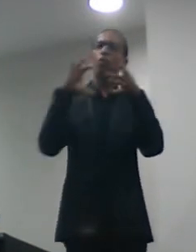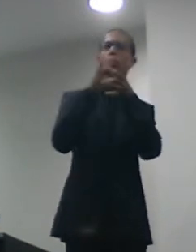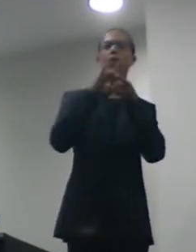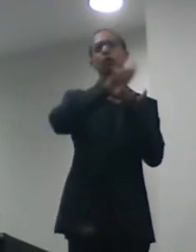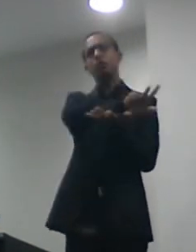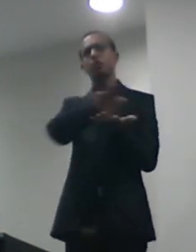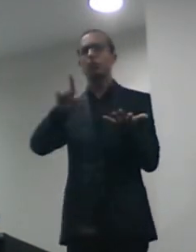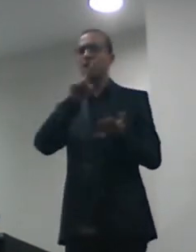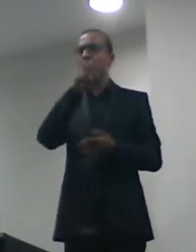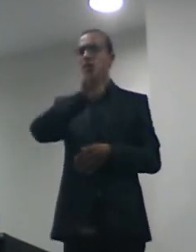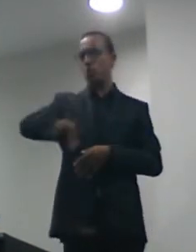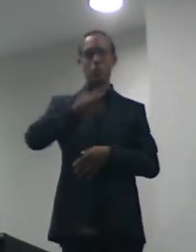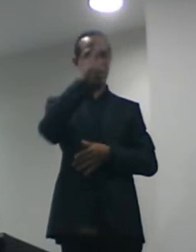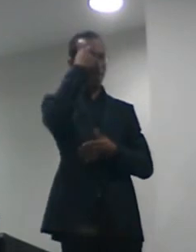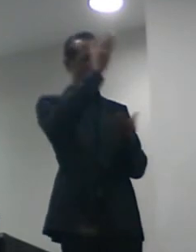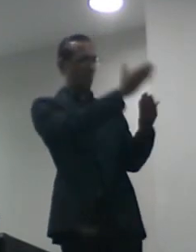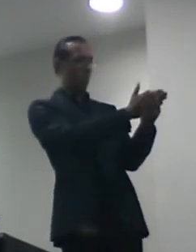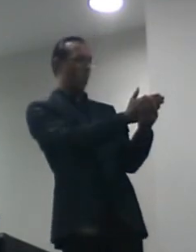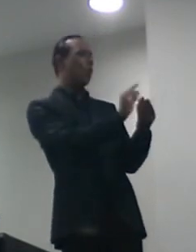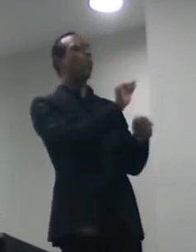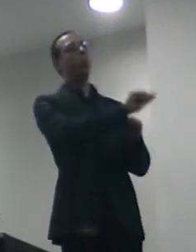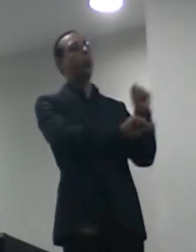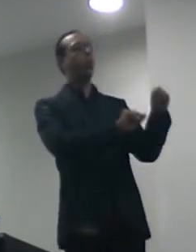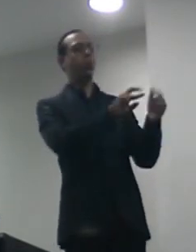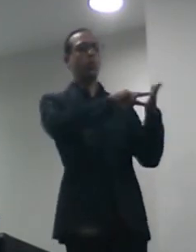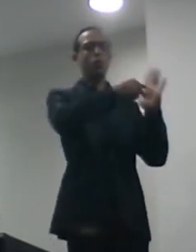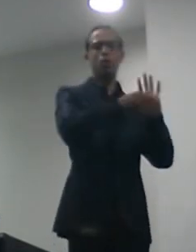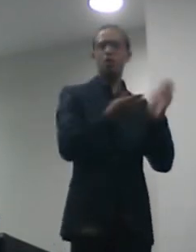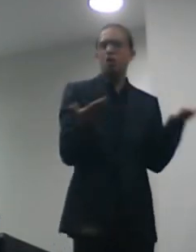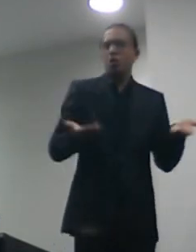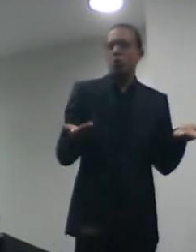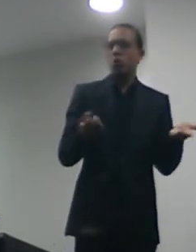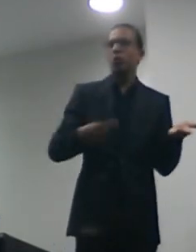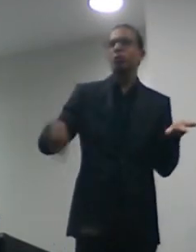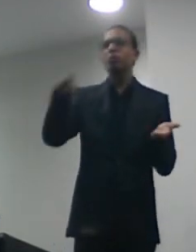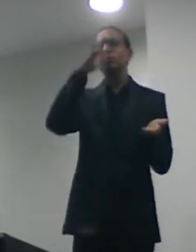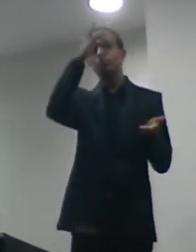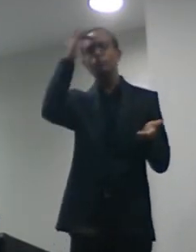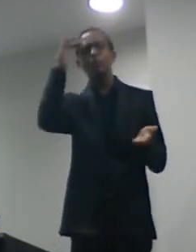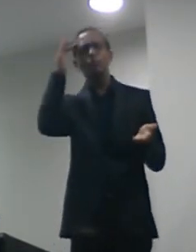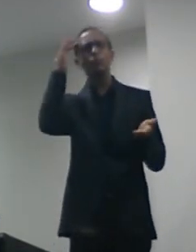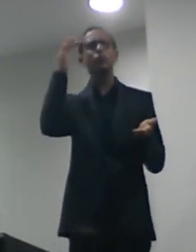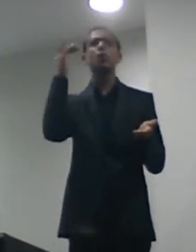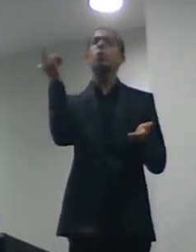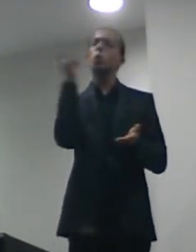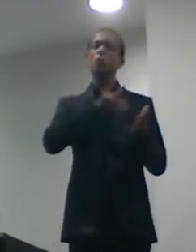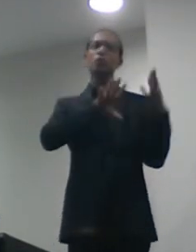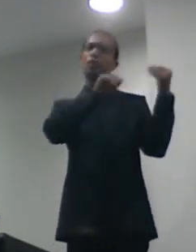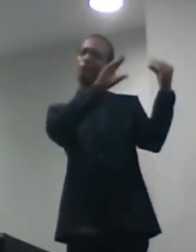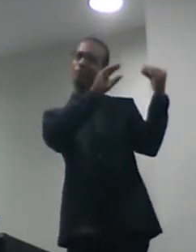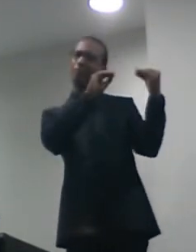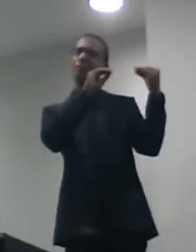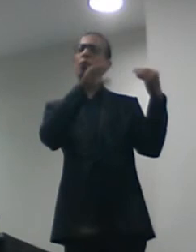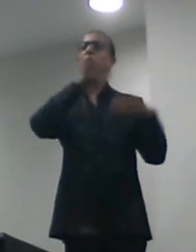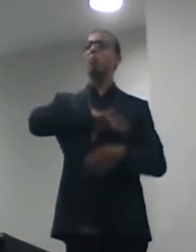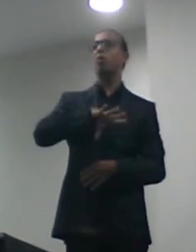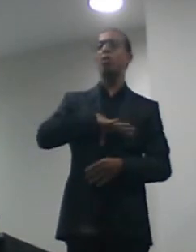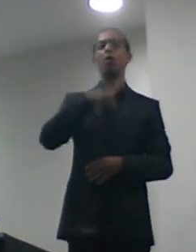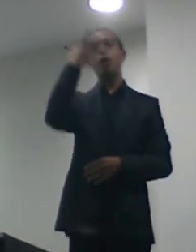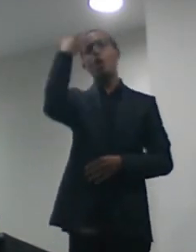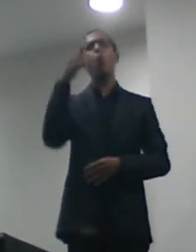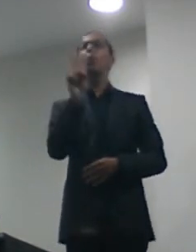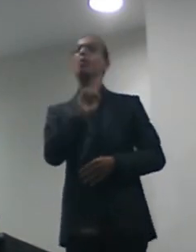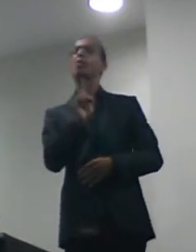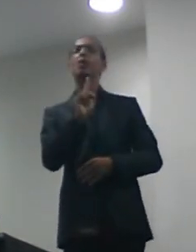só você saber o que é um processo. Até hoje mesmo, as pessoas que conseguem falar a língua portuguesa não conseguem entender o que é